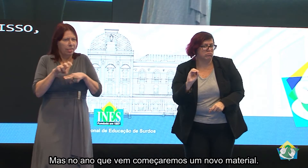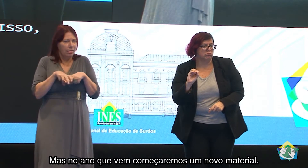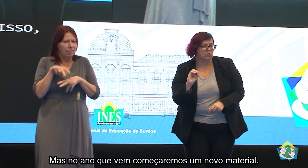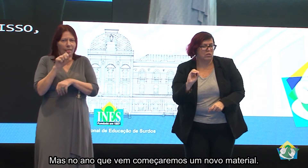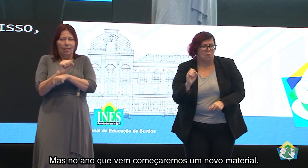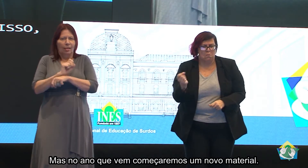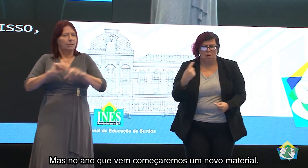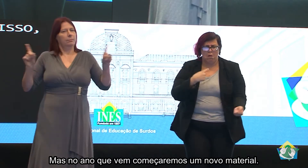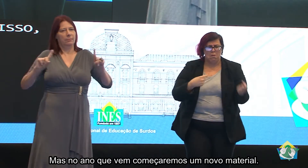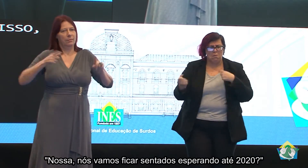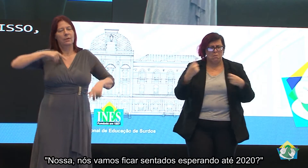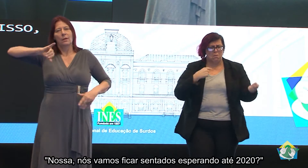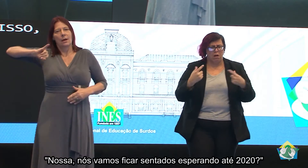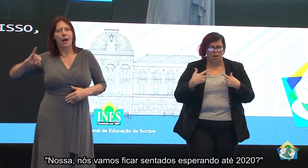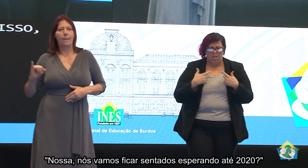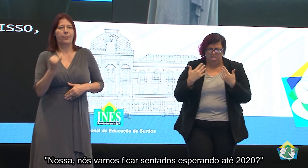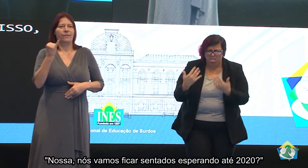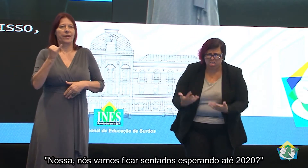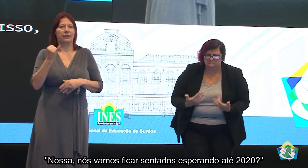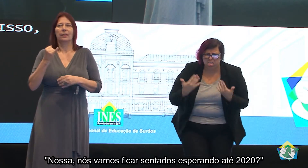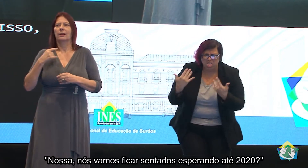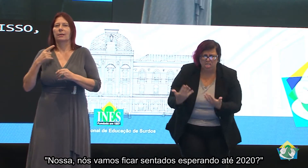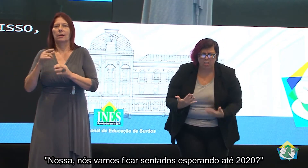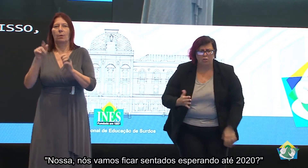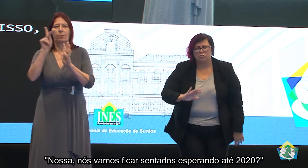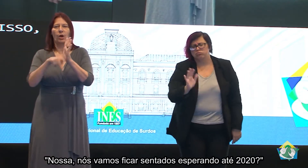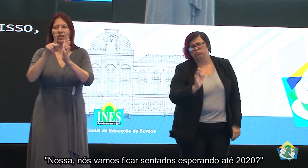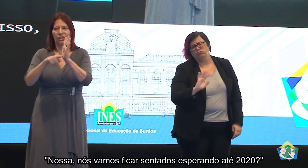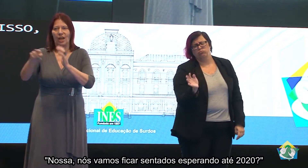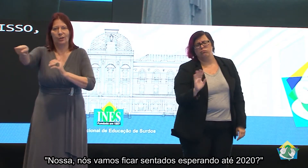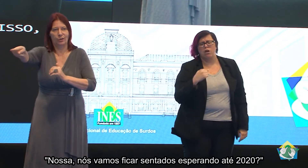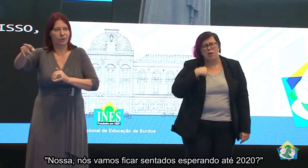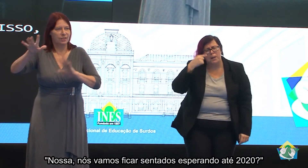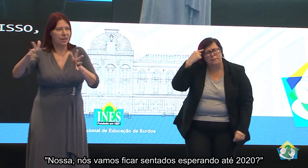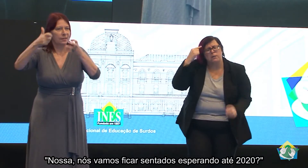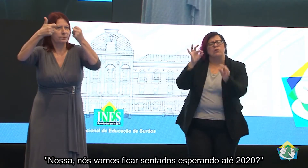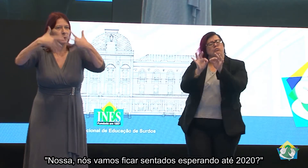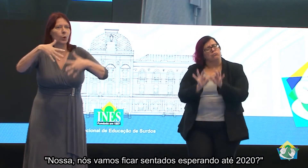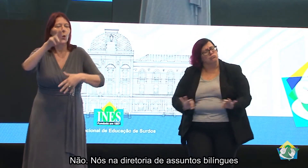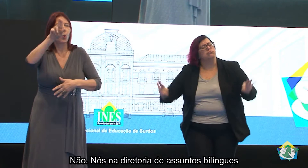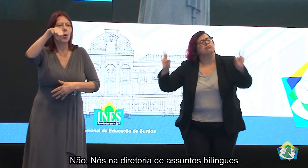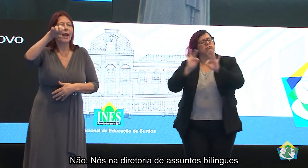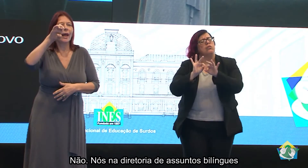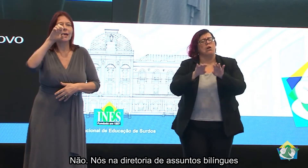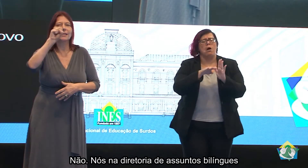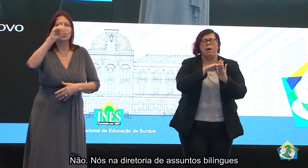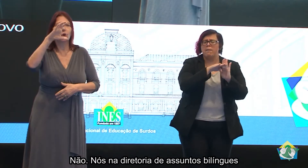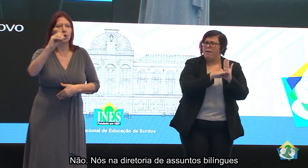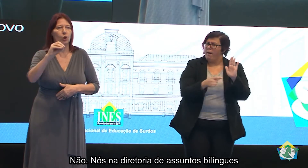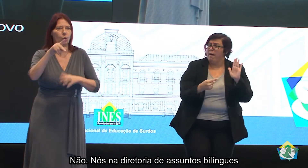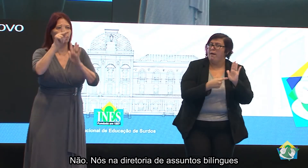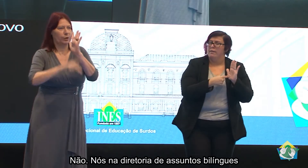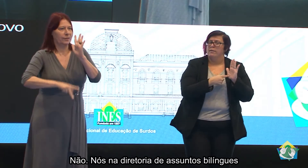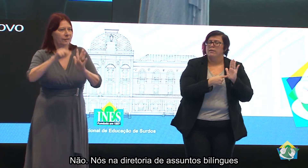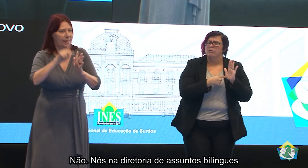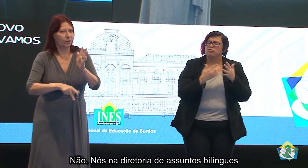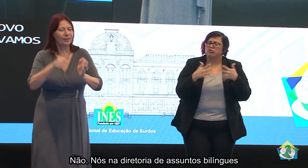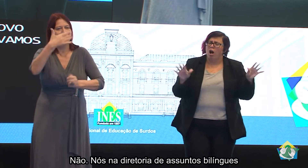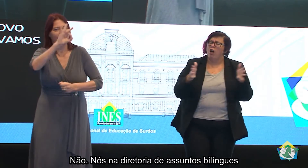começaremos um novo material. E eu falei, nossa, mas nós vamos ficar sentados esperando até 2020? Não, nós